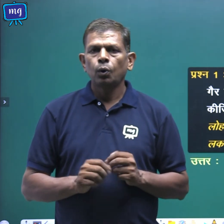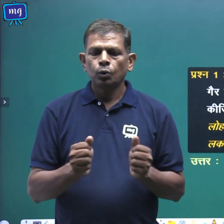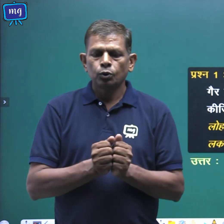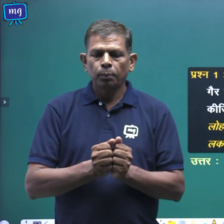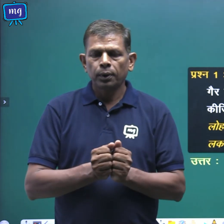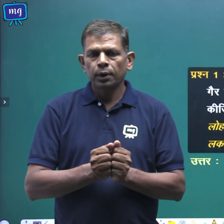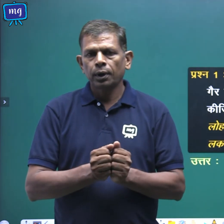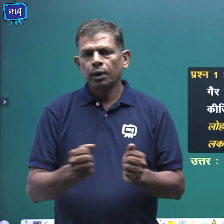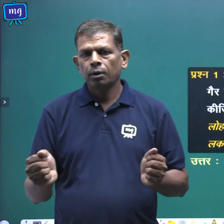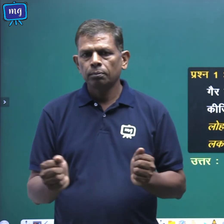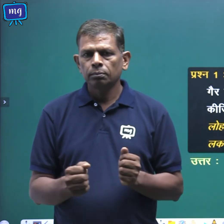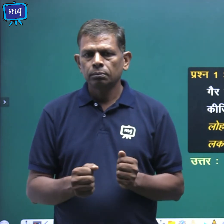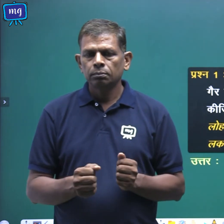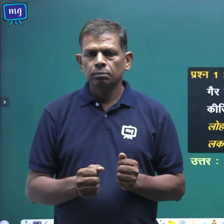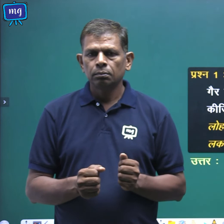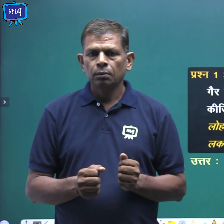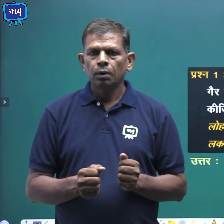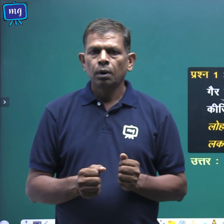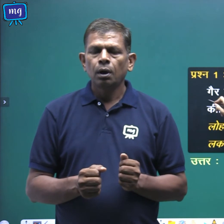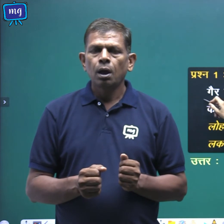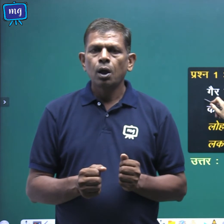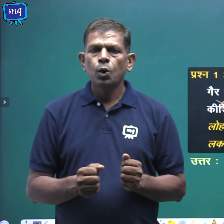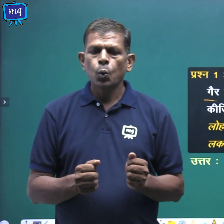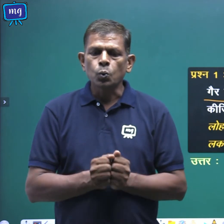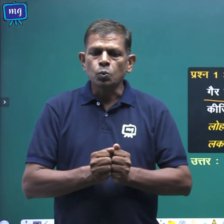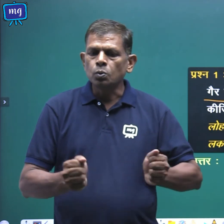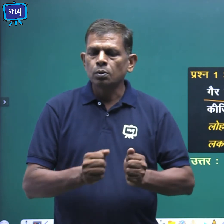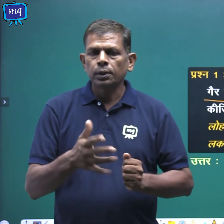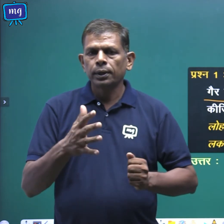चुंबकीय एवं गैर चुंबकीय